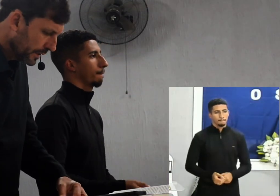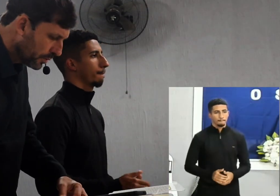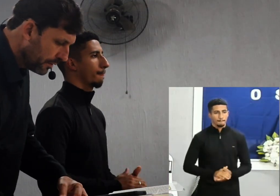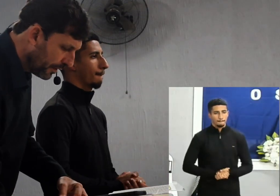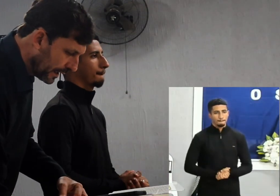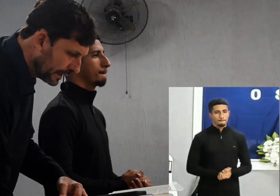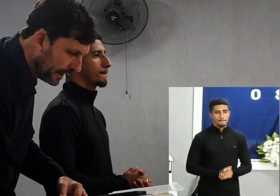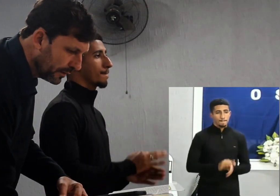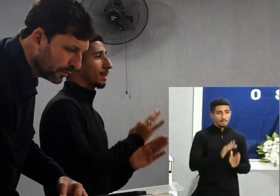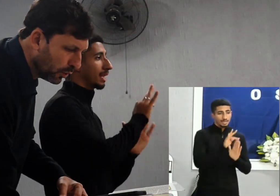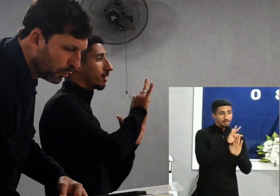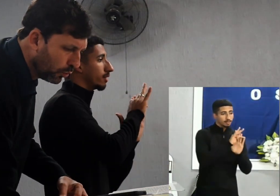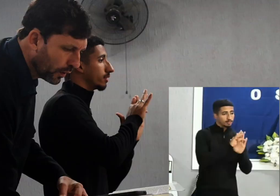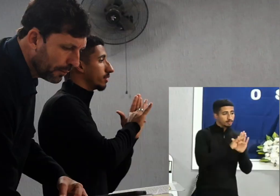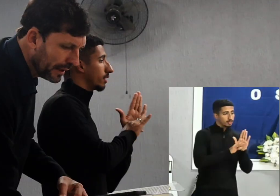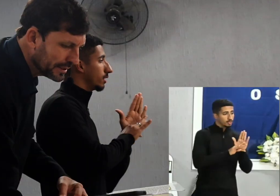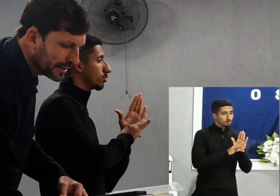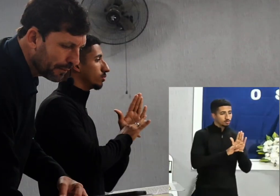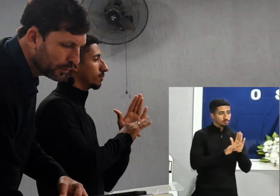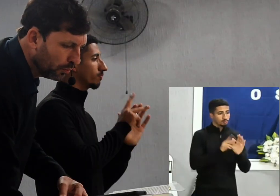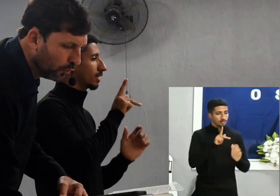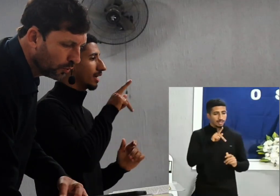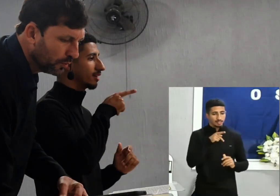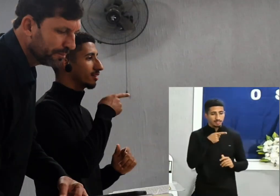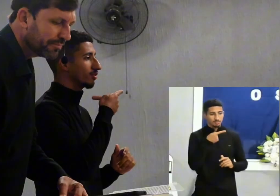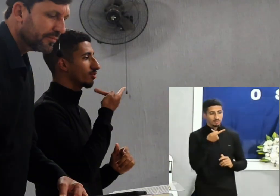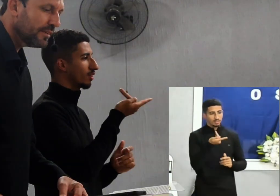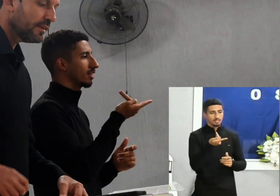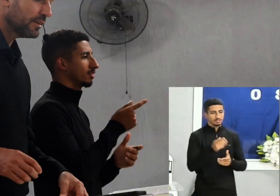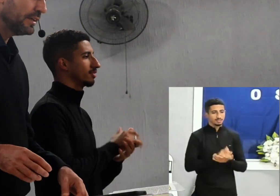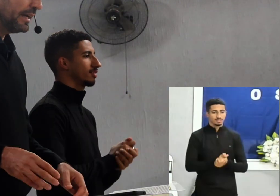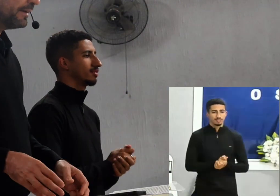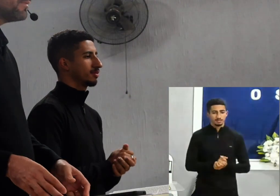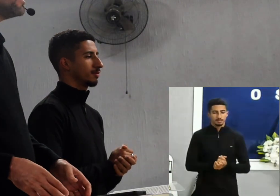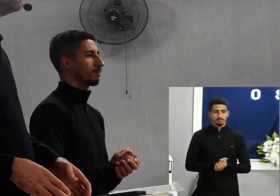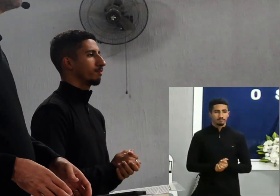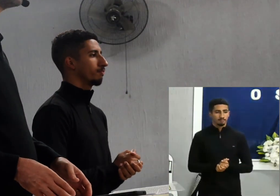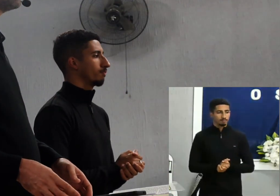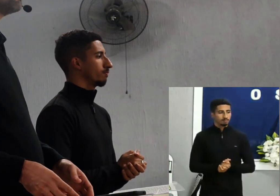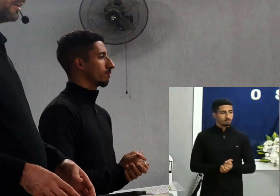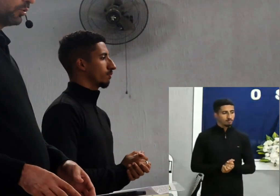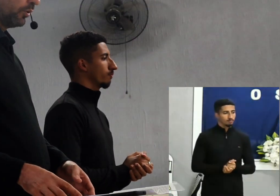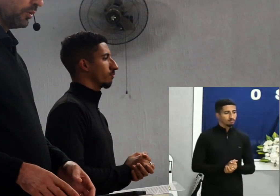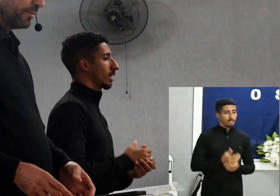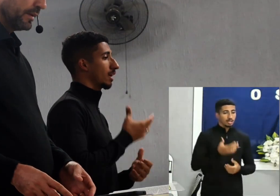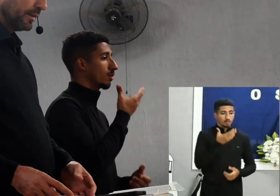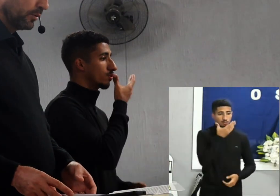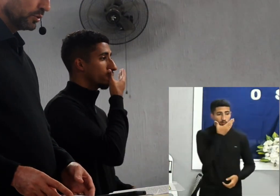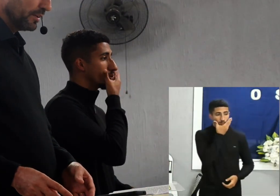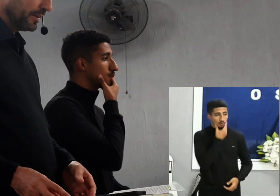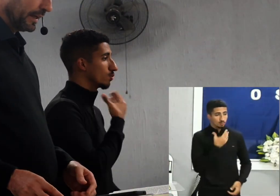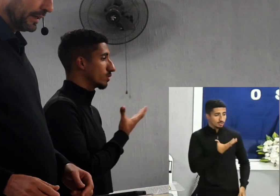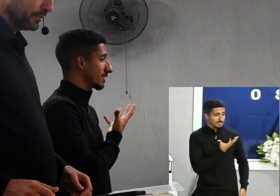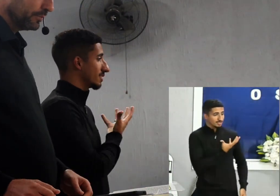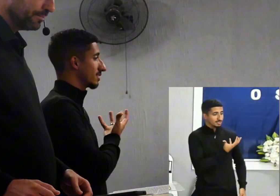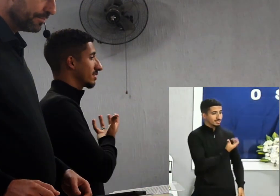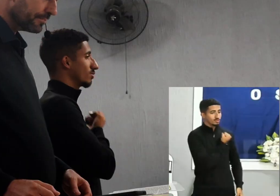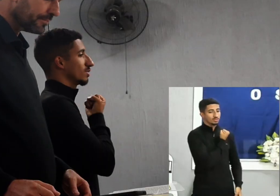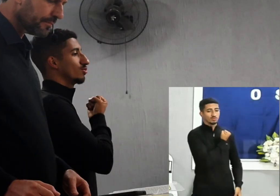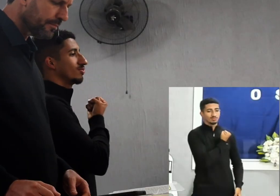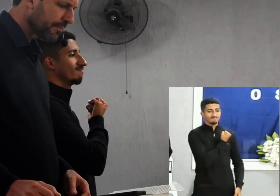Um texto em que fala da loucura mais sábia do mundo, que é um Salvador